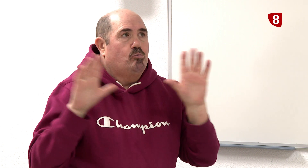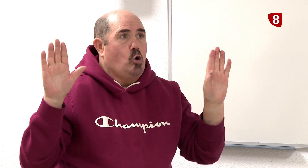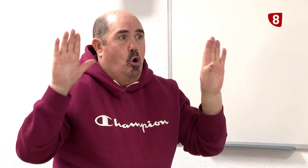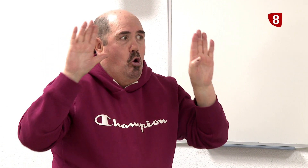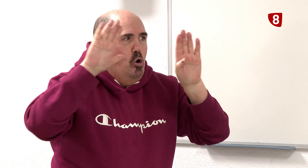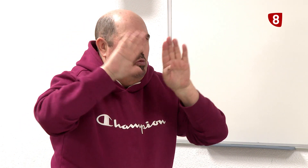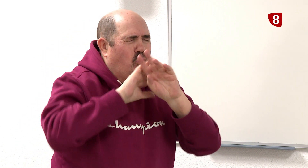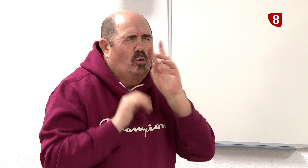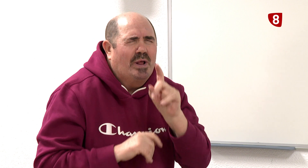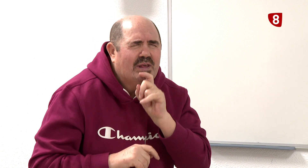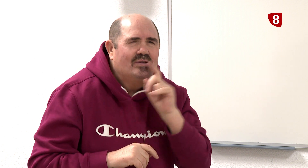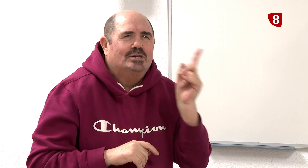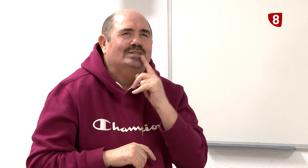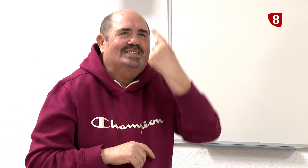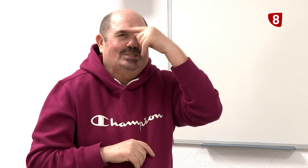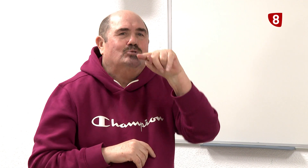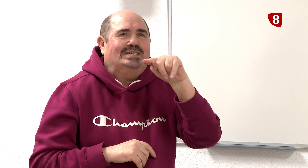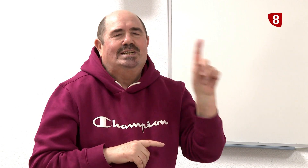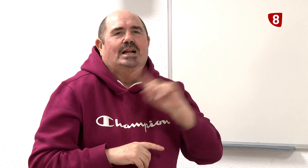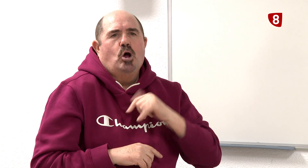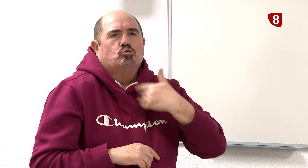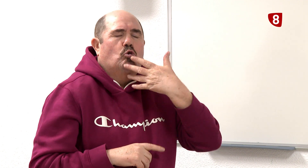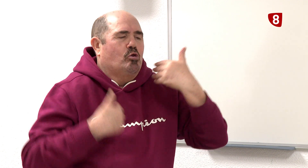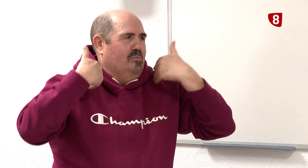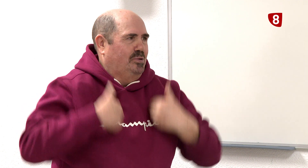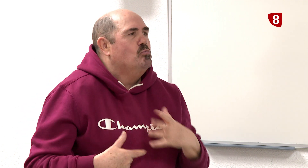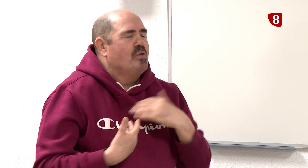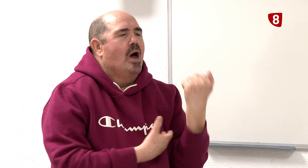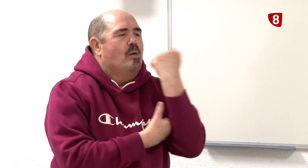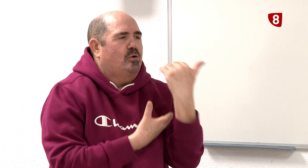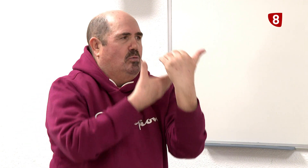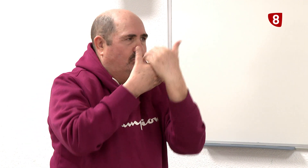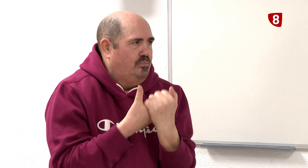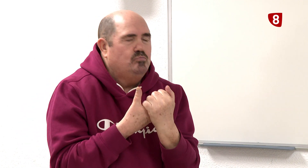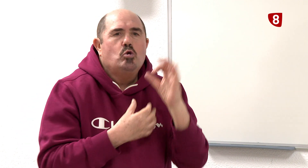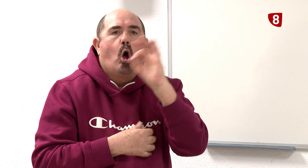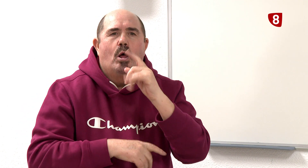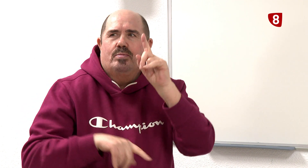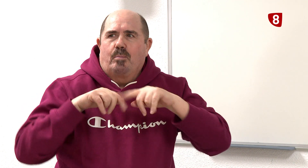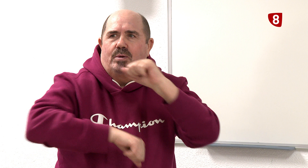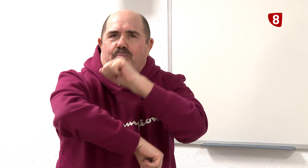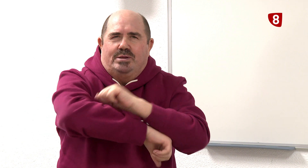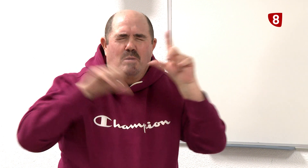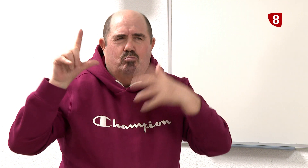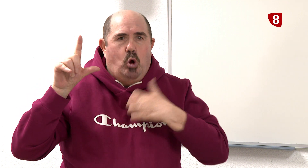apoyada, pero cuando oscurece o es un sitio oscuro sí que necesito la lengua de signos apoyada. Entonces al conocerme,